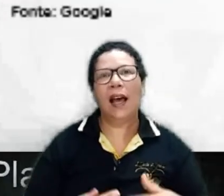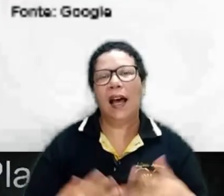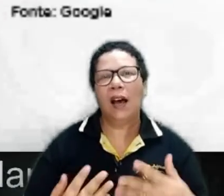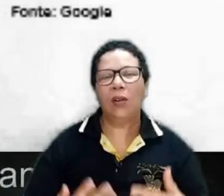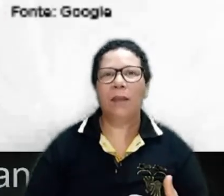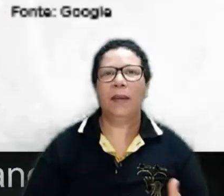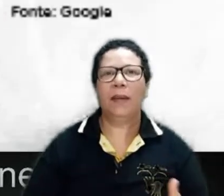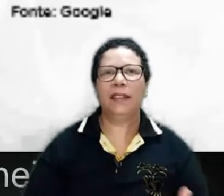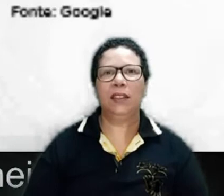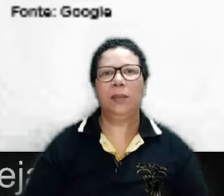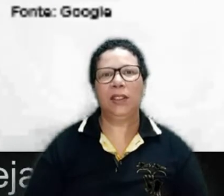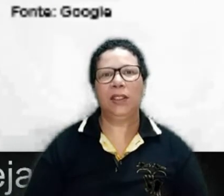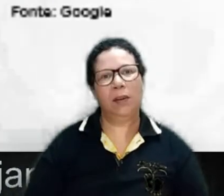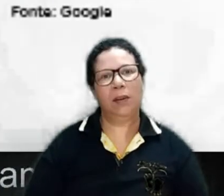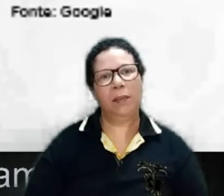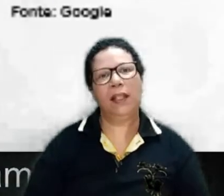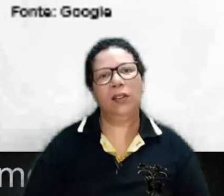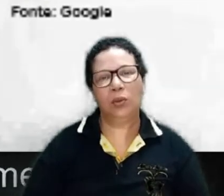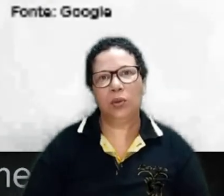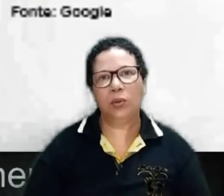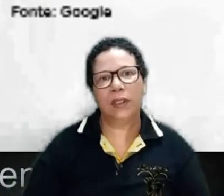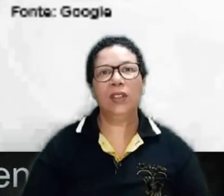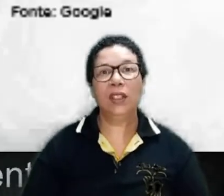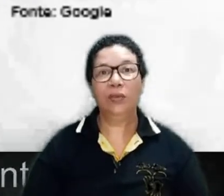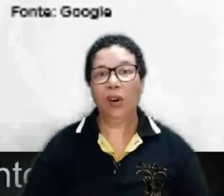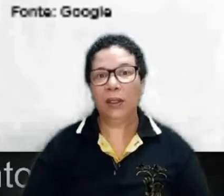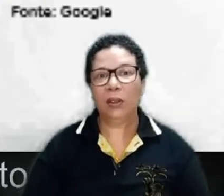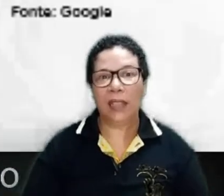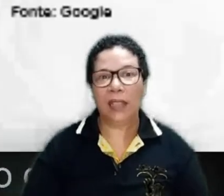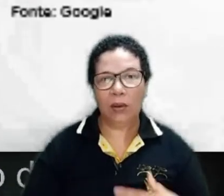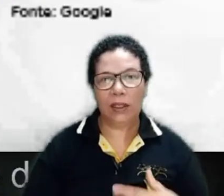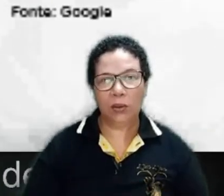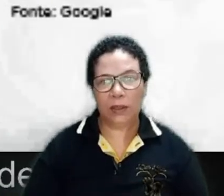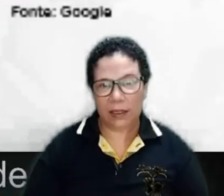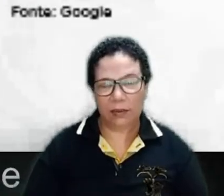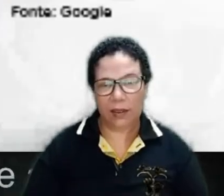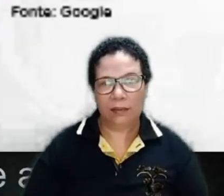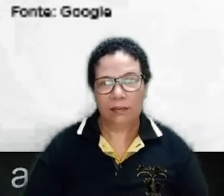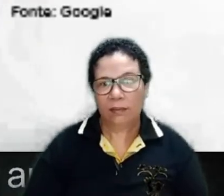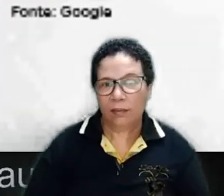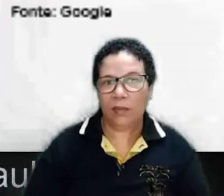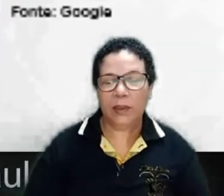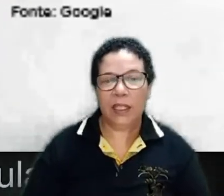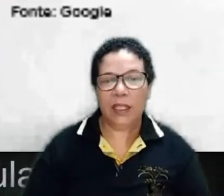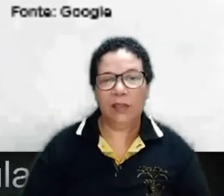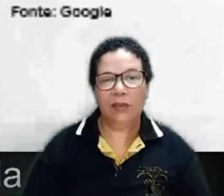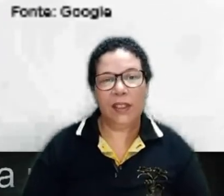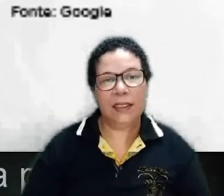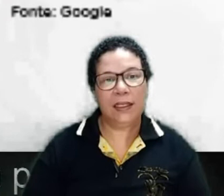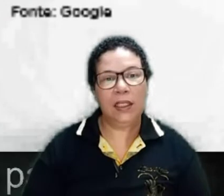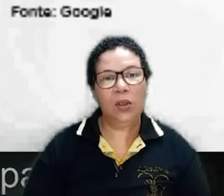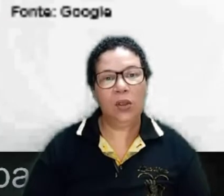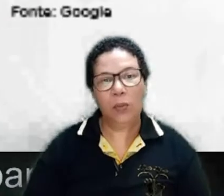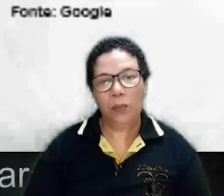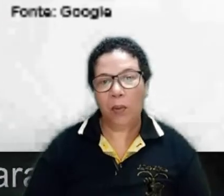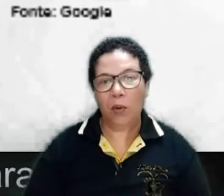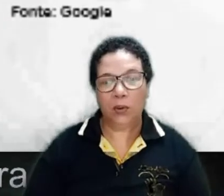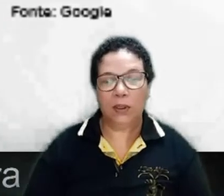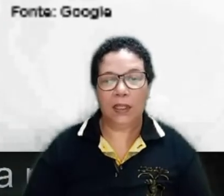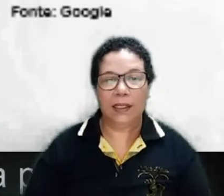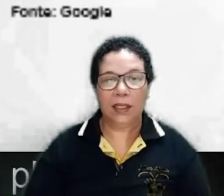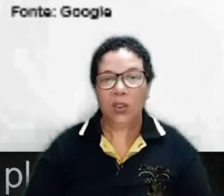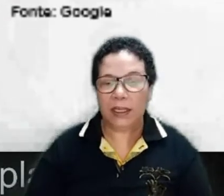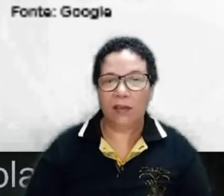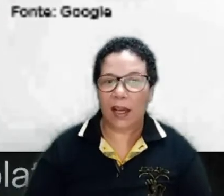tornar a aula participativa para todos. Então, de que forma tornar a aula inclusiva? Vamos aí ver 5 pontos a